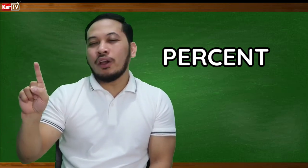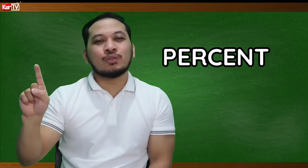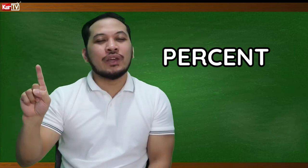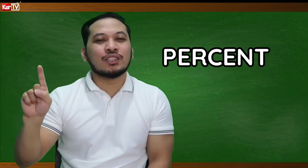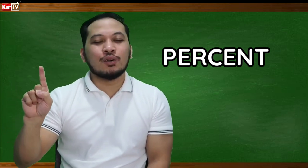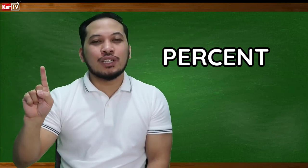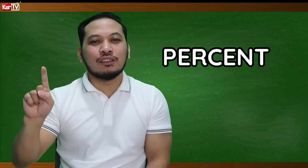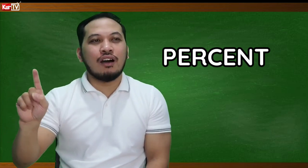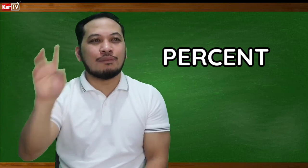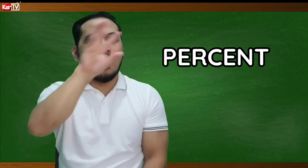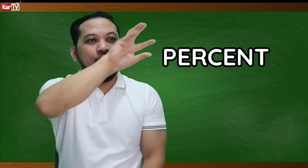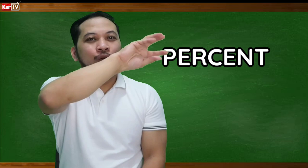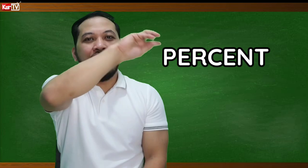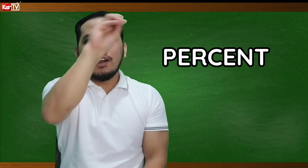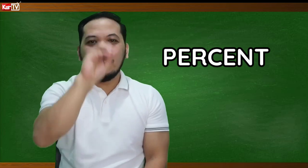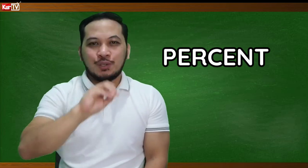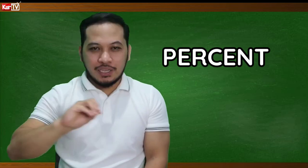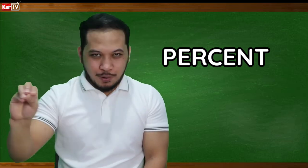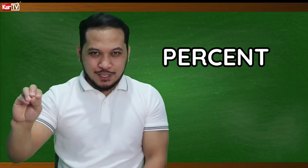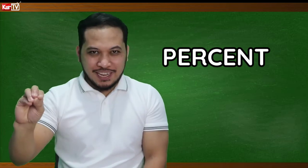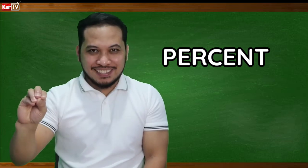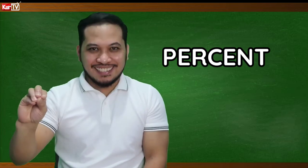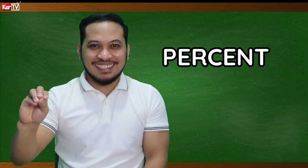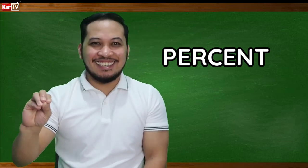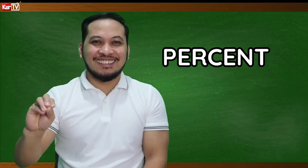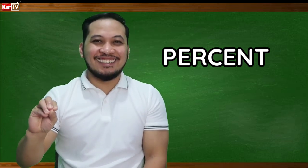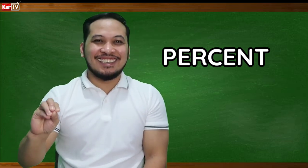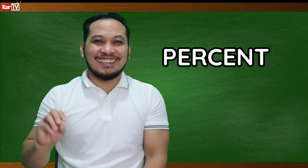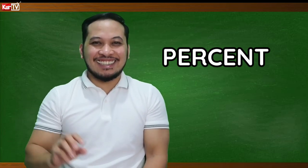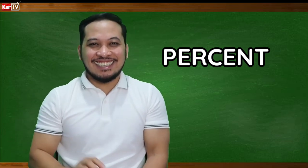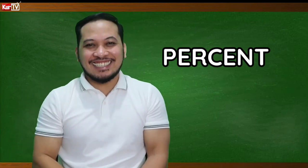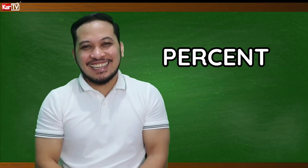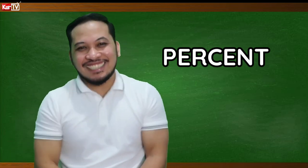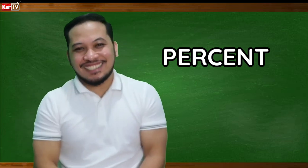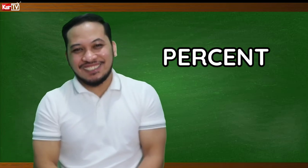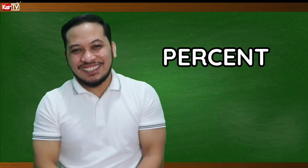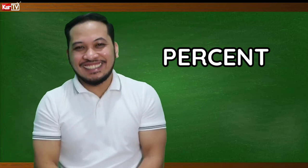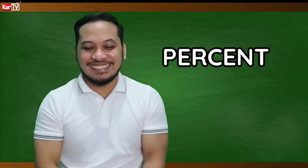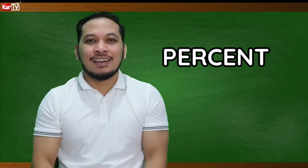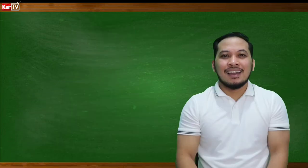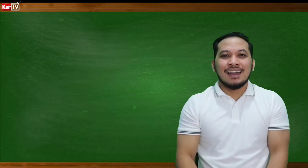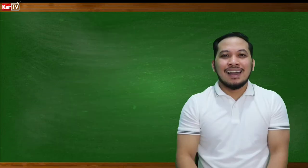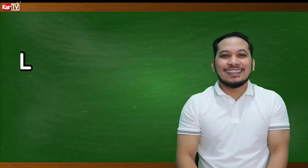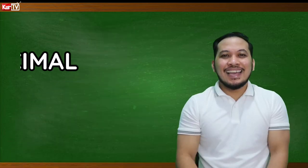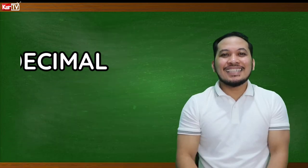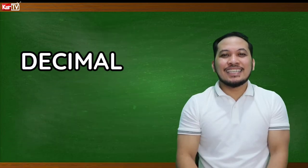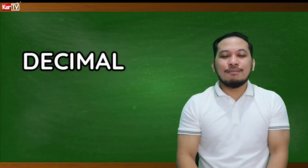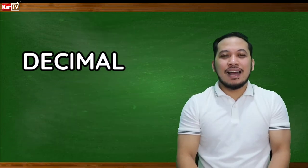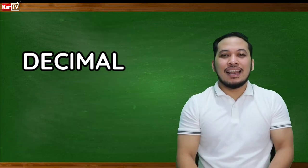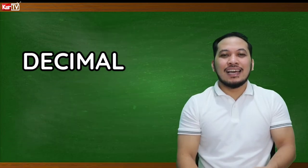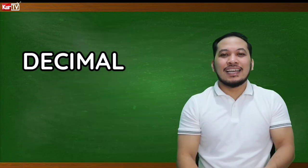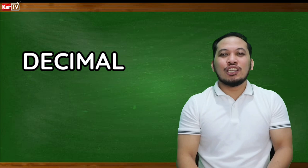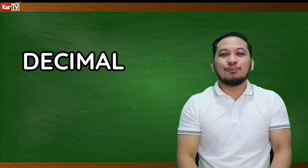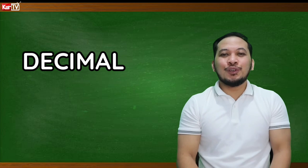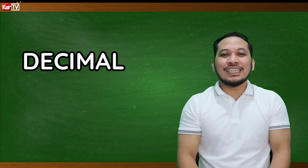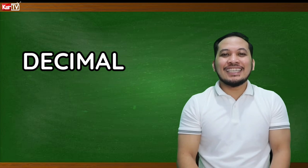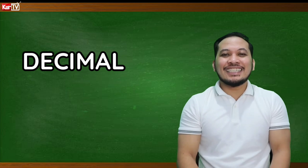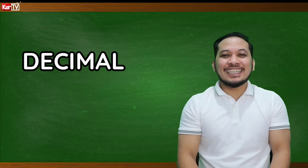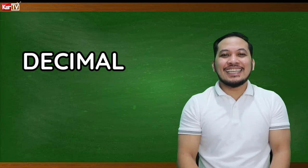10 points with a total of 100%. Yun, ganun natin isisenyas yun. Decimal. Ganito po natin isisenyas